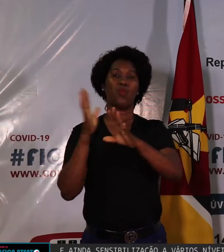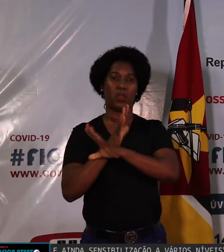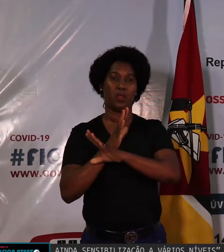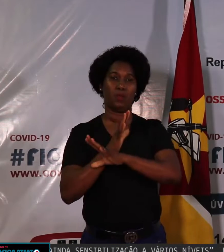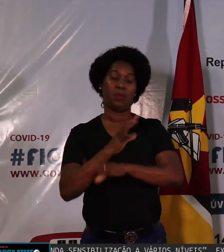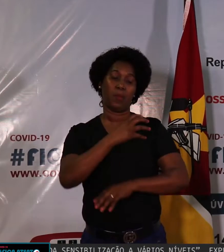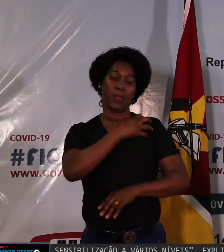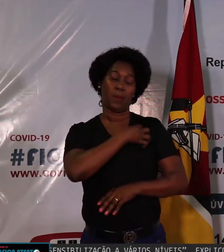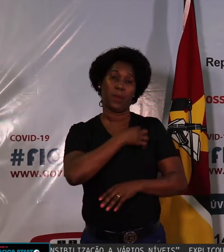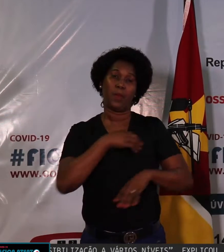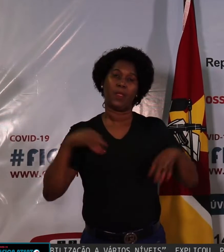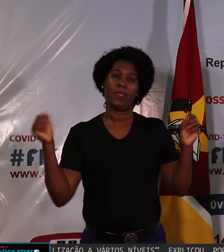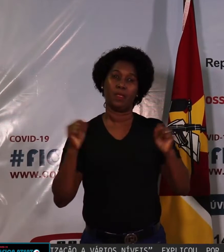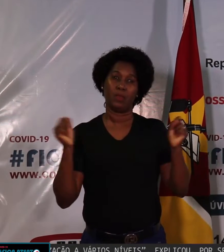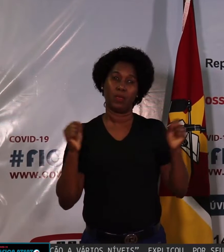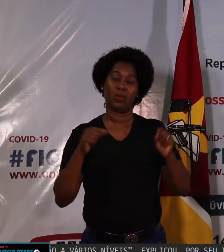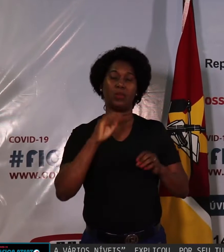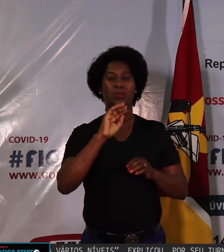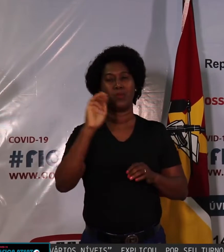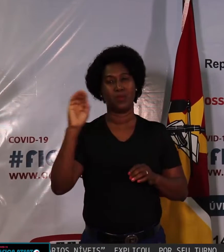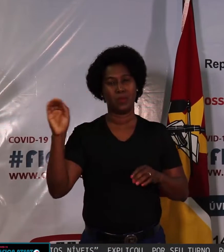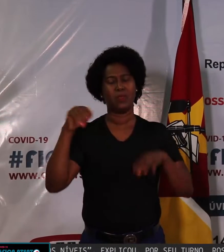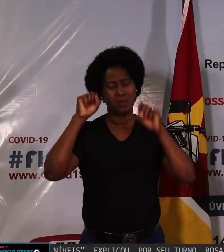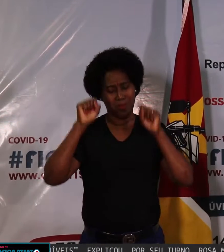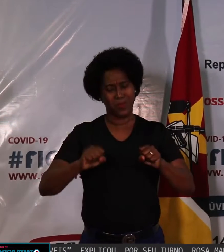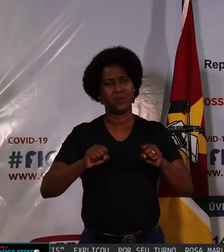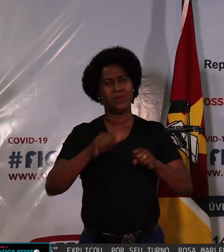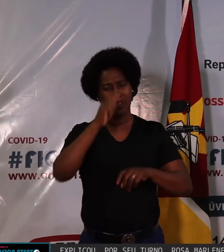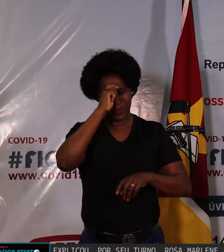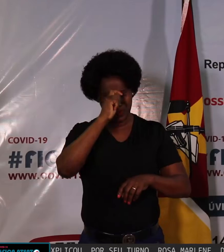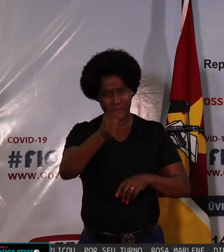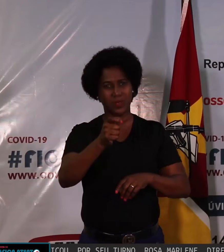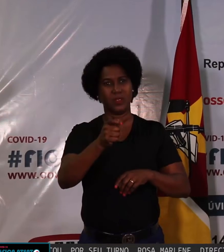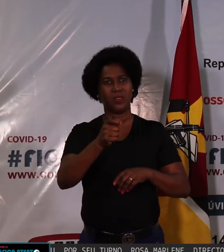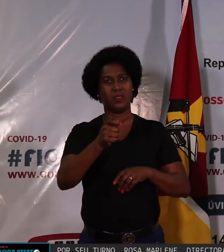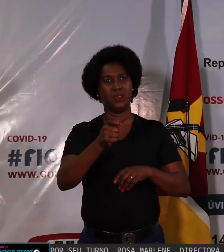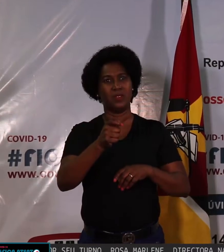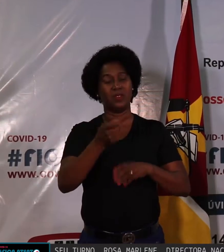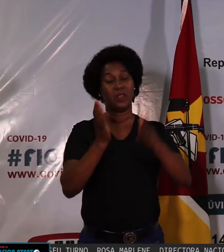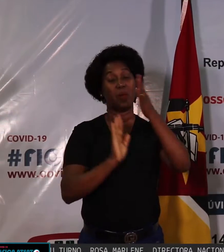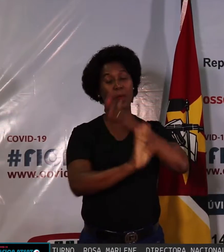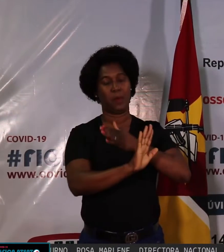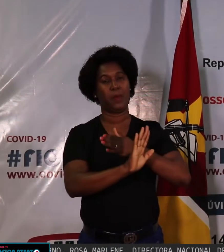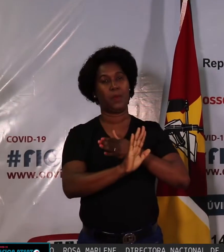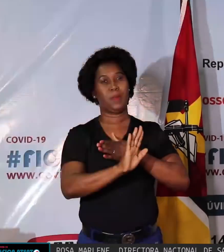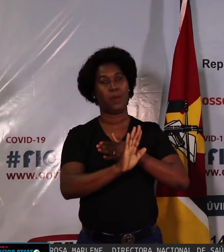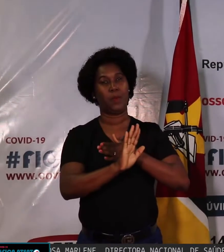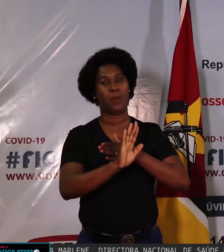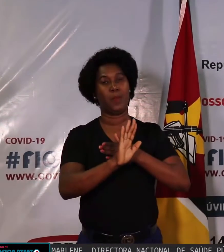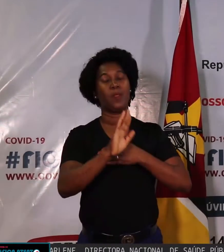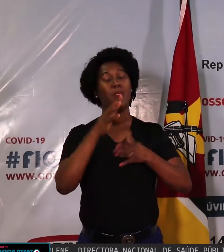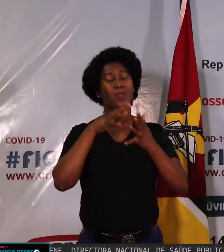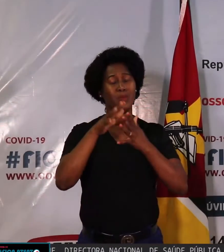Ministério da Saúde reitera a necessidade de cumprimento rigoroso das medidas de prevenção,